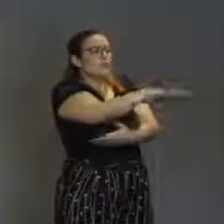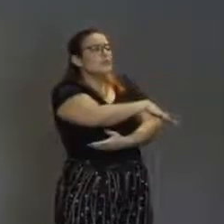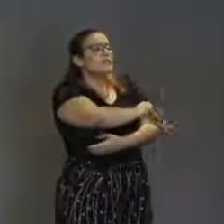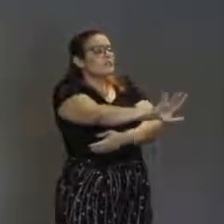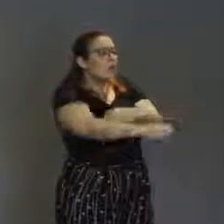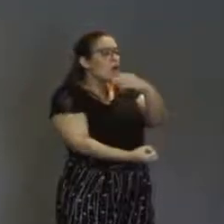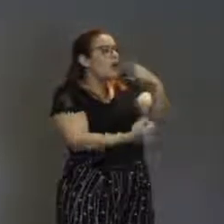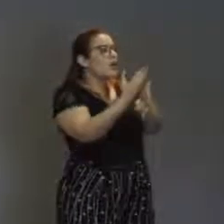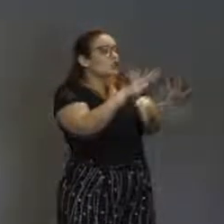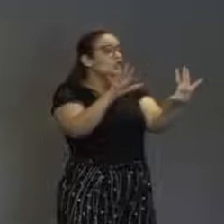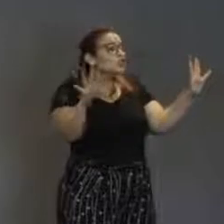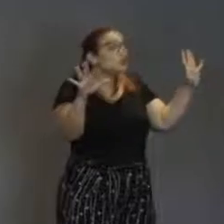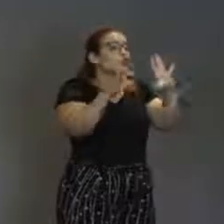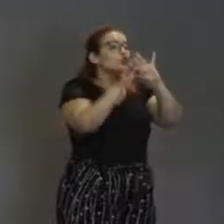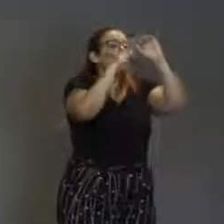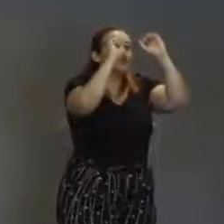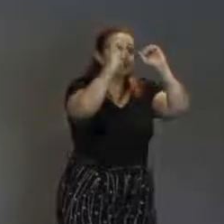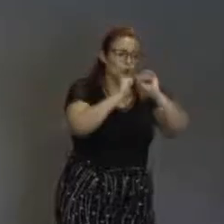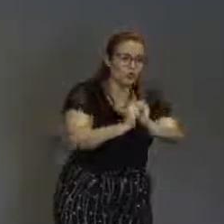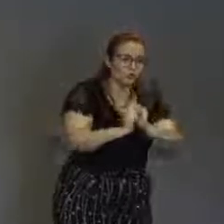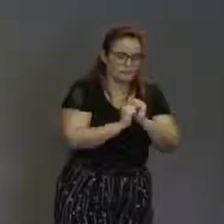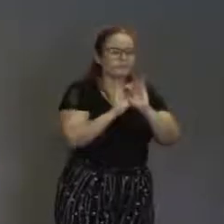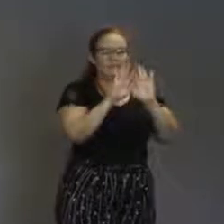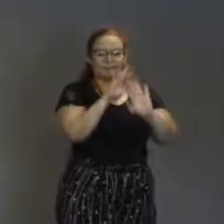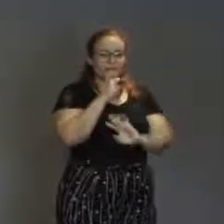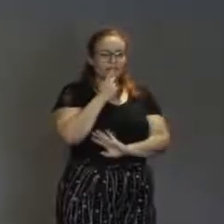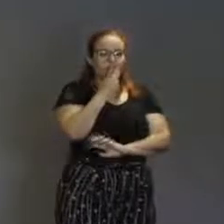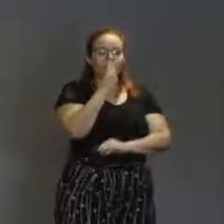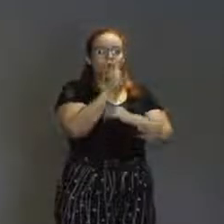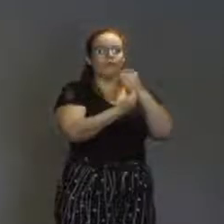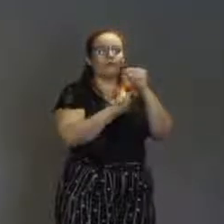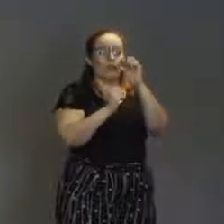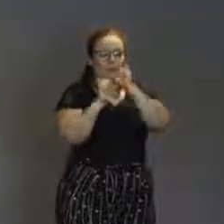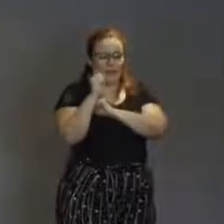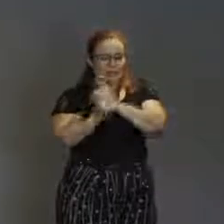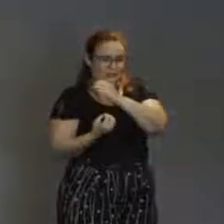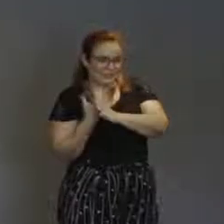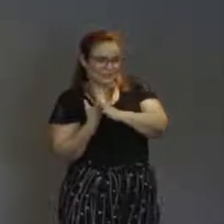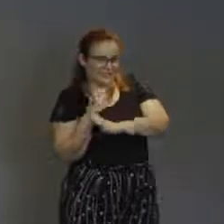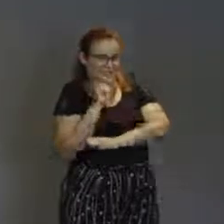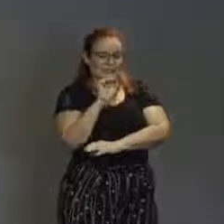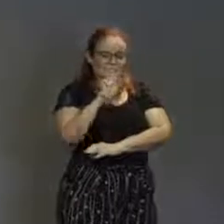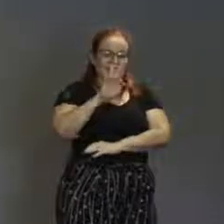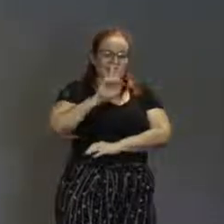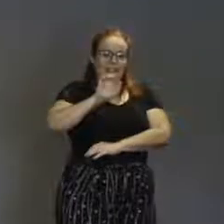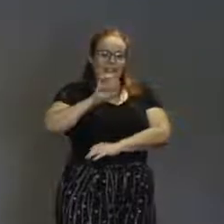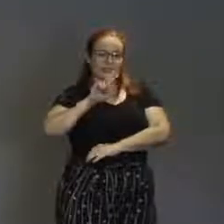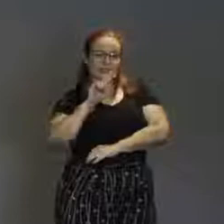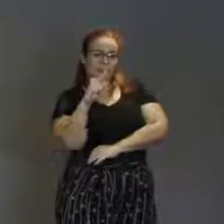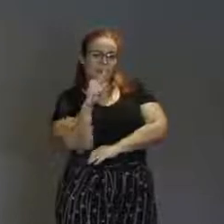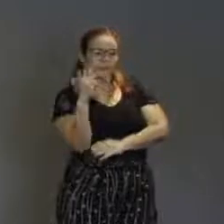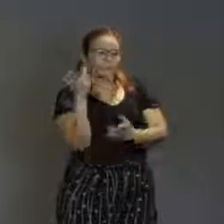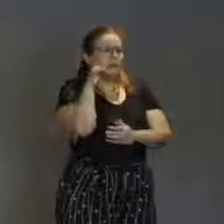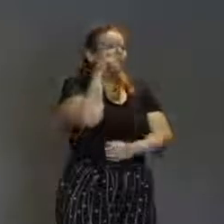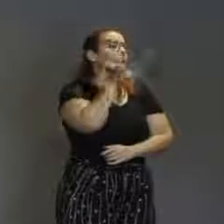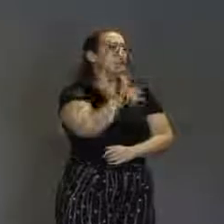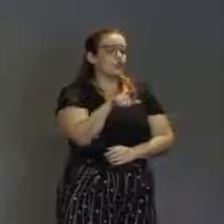conjunto. Mas, voltando para o ponto da startup, porque eu acho que é isso também que interessa aqui um pouco a